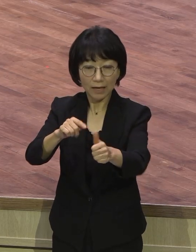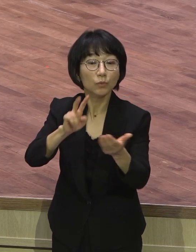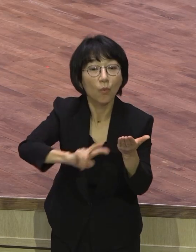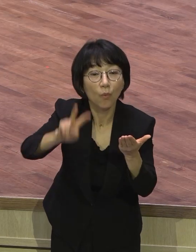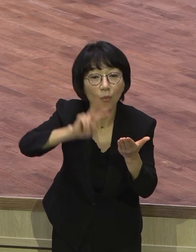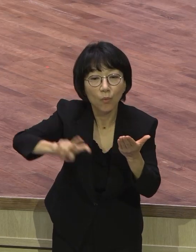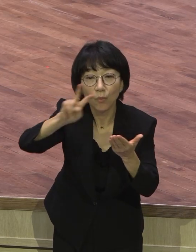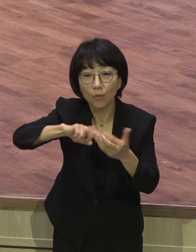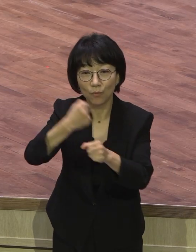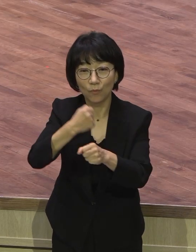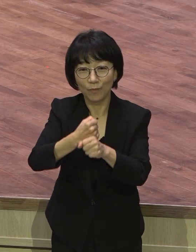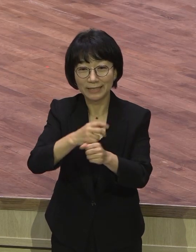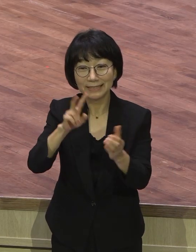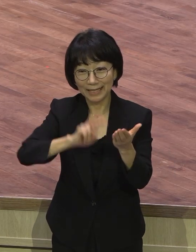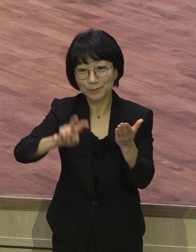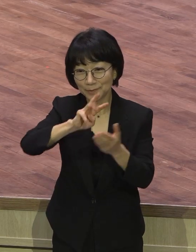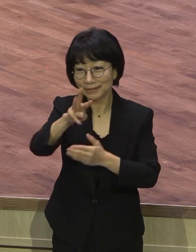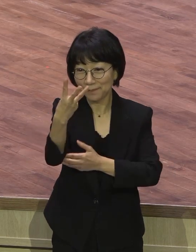잔잔하라